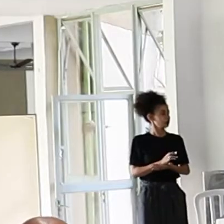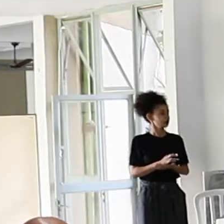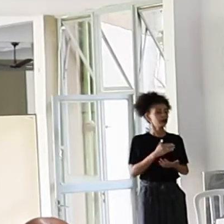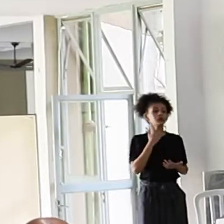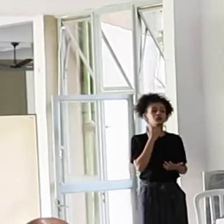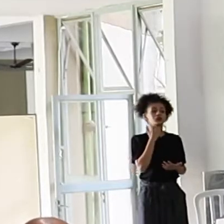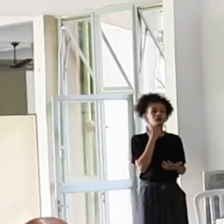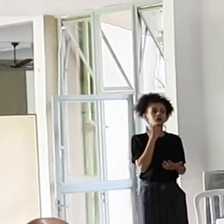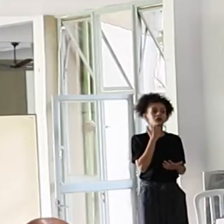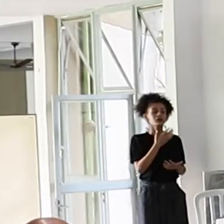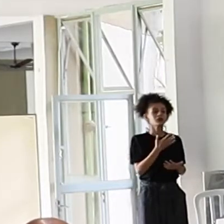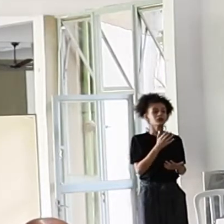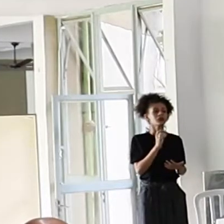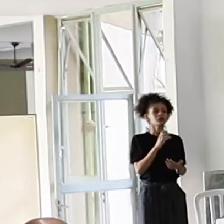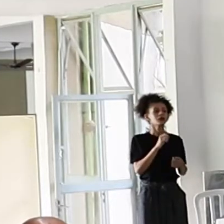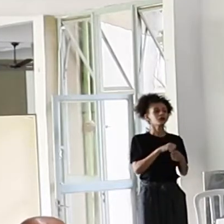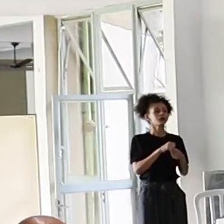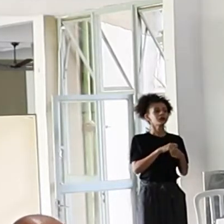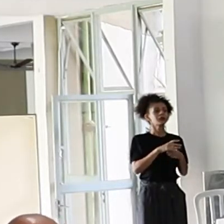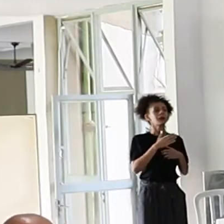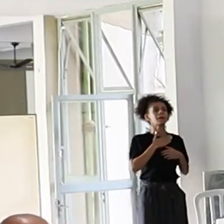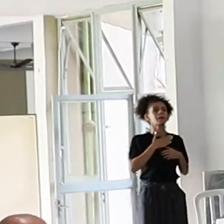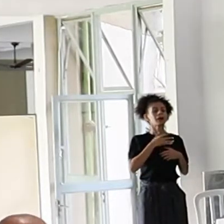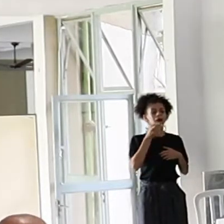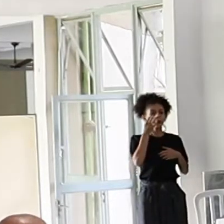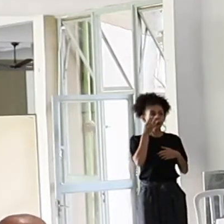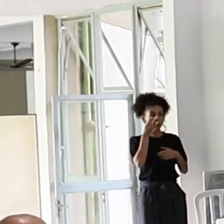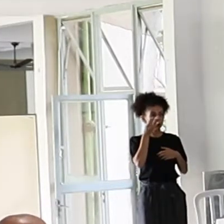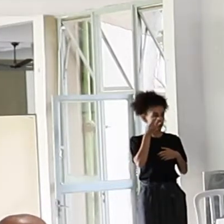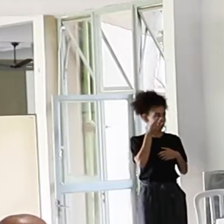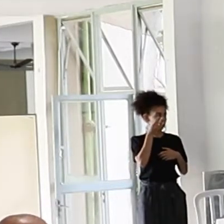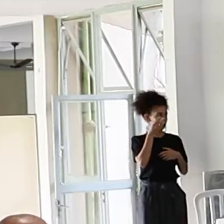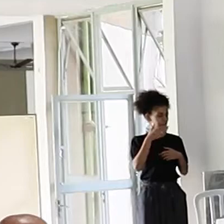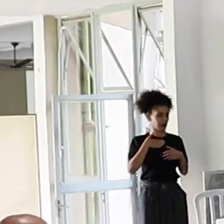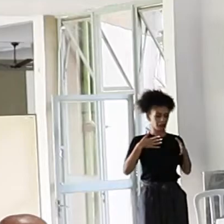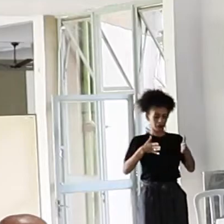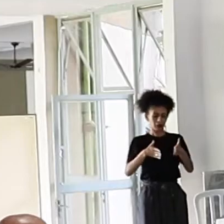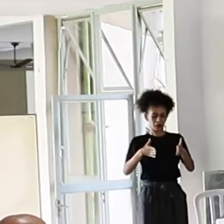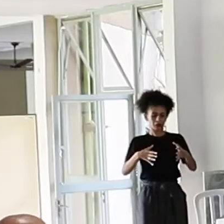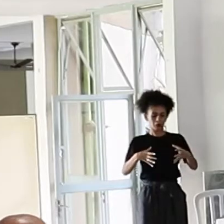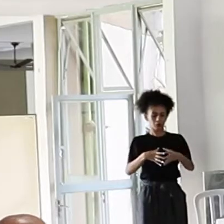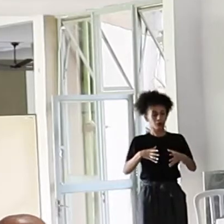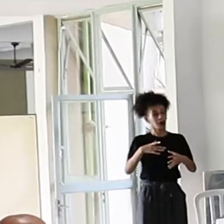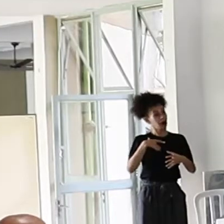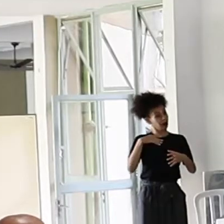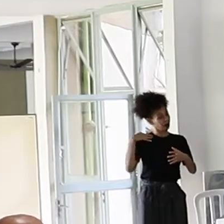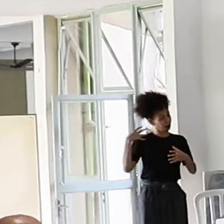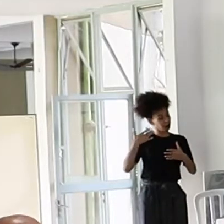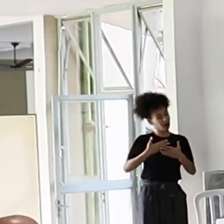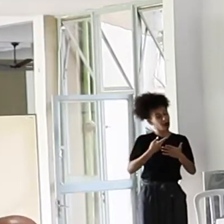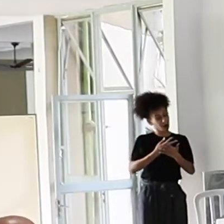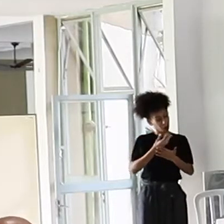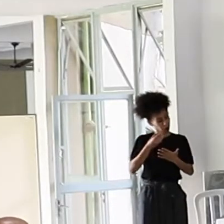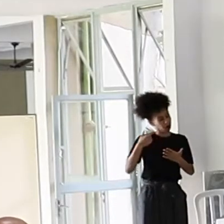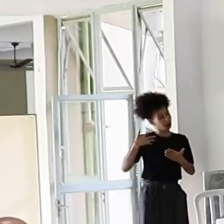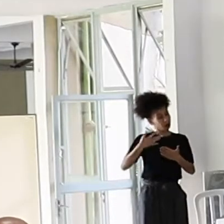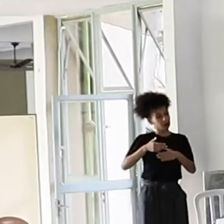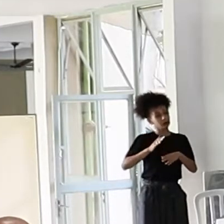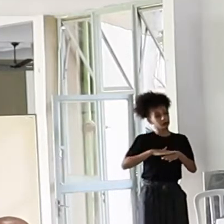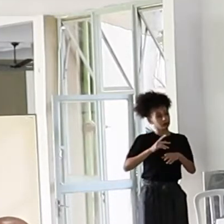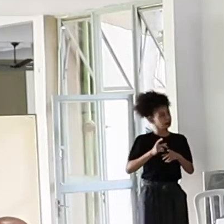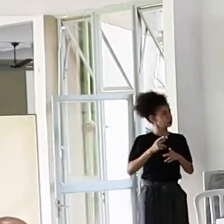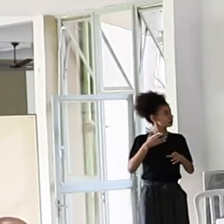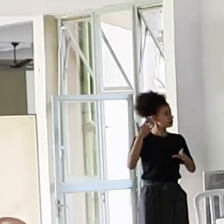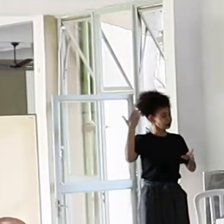não adianta eu fazer só para o meu o meu público o que acontece muito aqui no Guará E isso não é de hoje também um ponto histórico